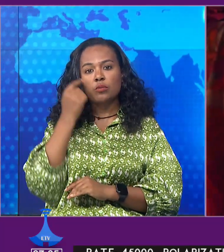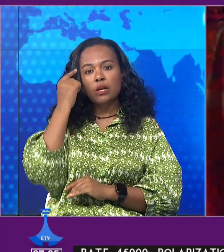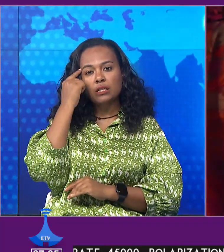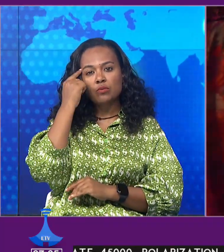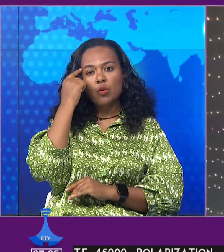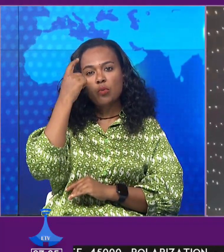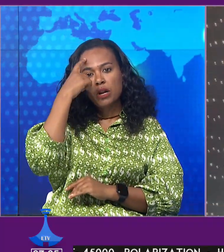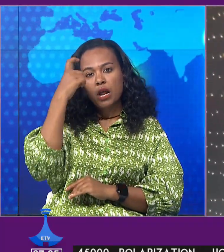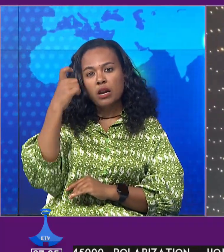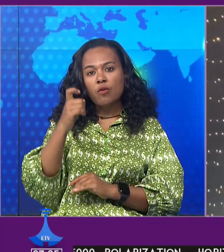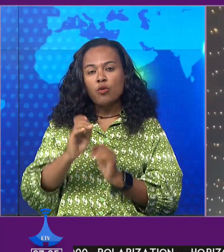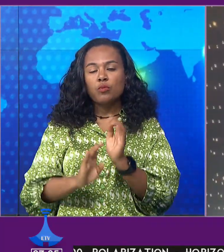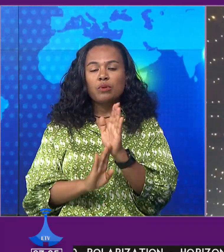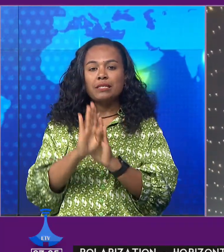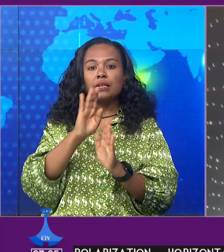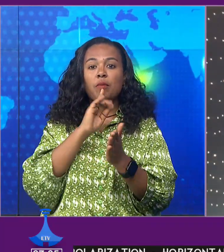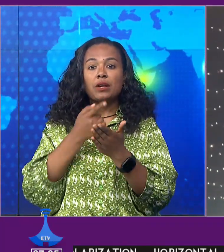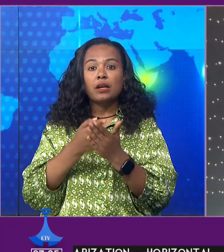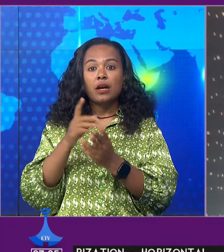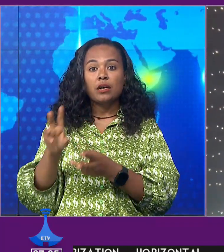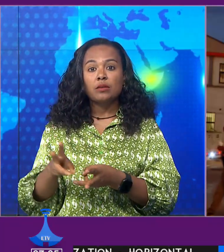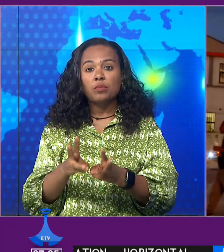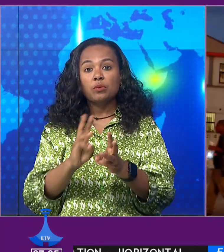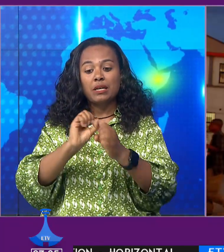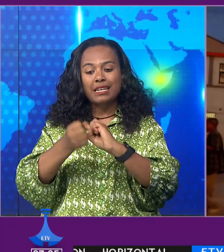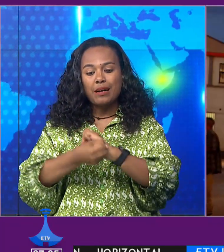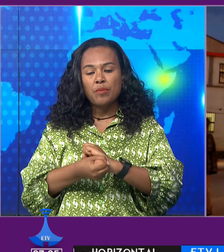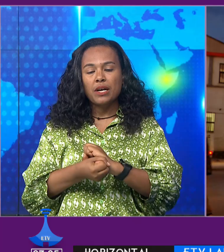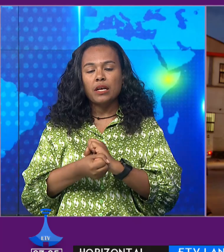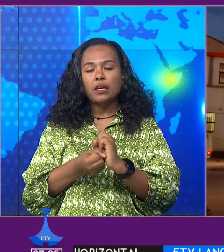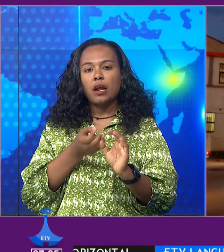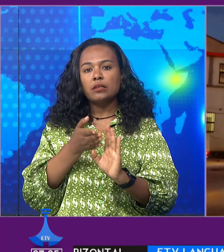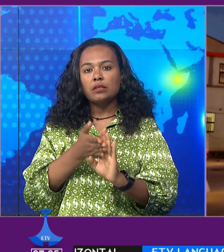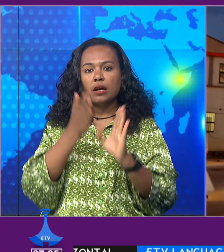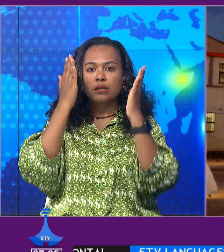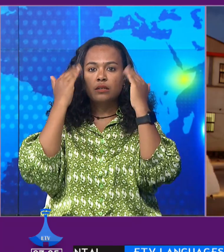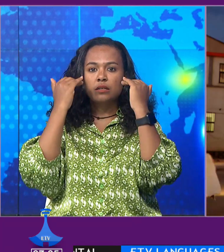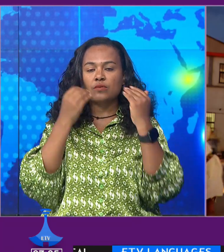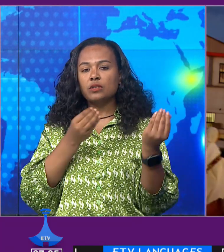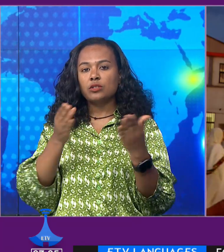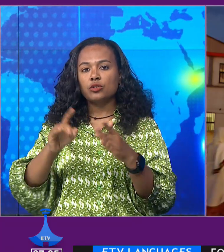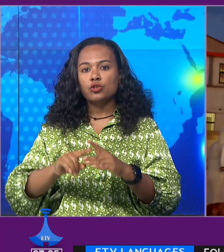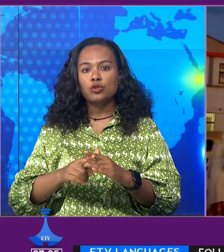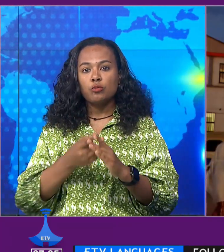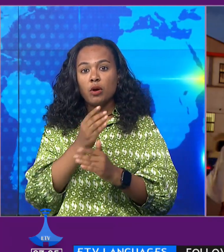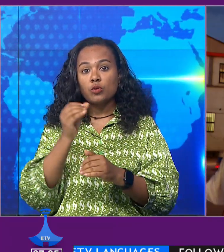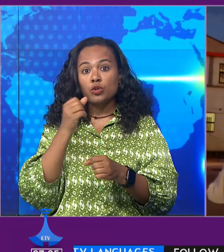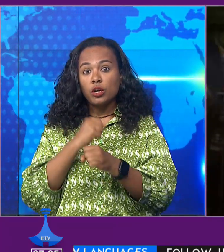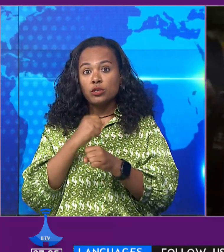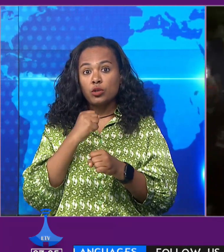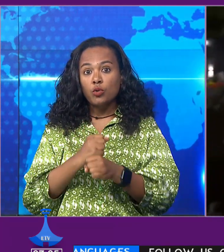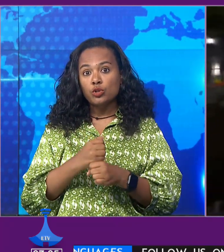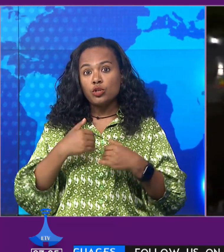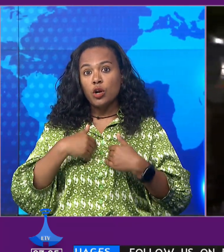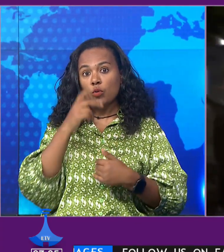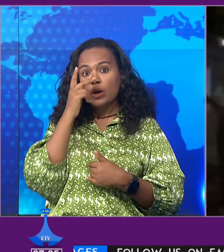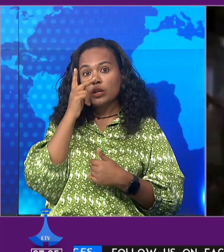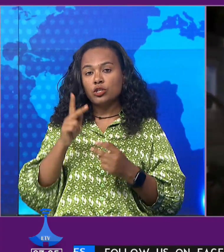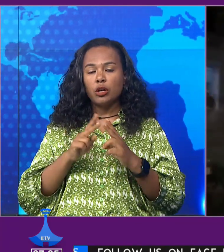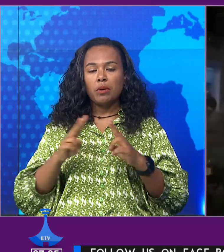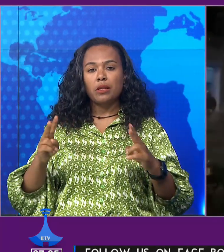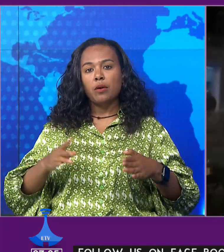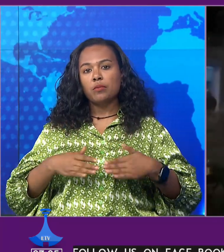የምናስበውን የምናልመውን ብልጽግና የምናረጋግጥበት መንገድ ከመቀየስ አንጻር ተስፋ ሰጪ ጅማሮችና ስራዎች እንዳሉ አይቼ በጣም